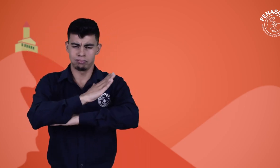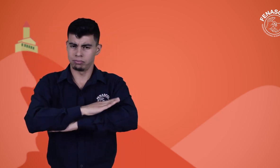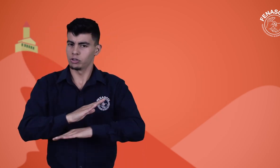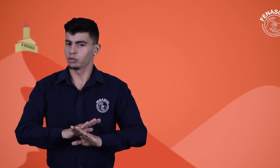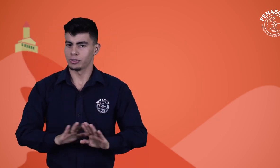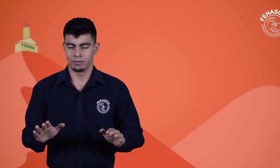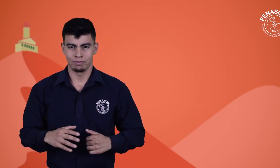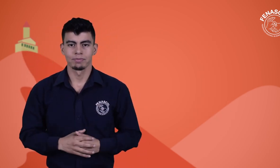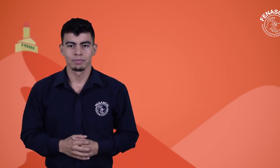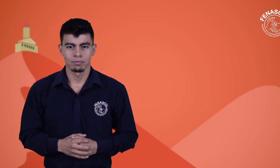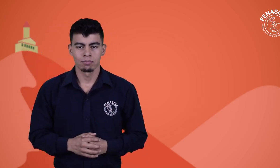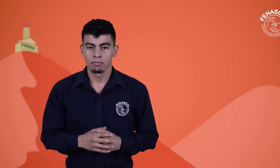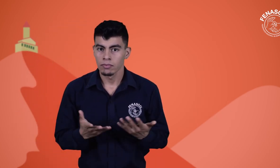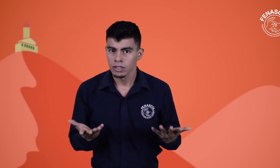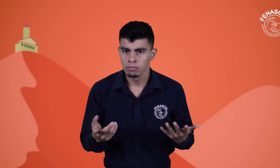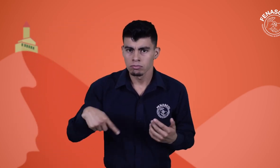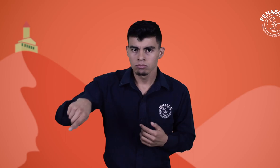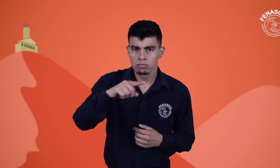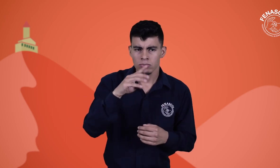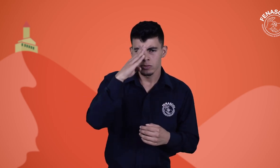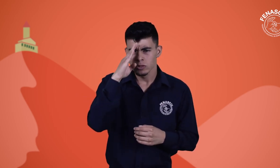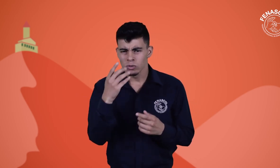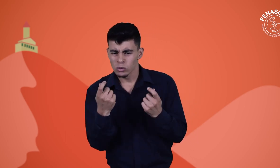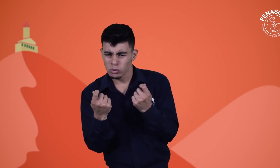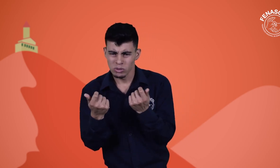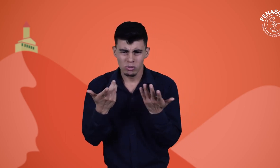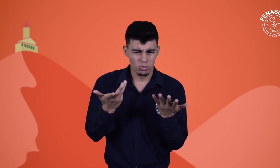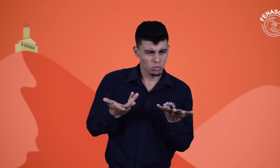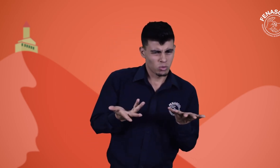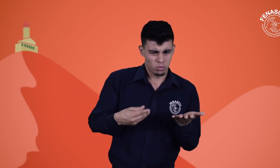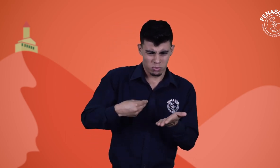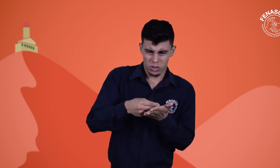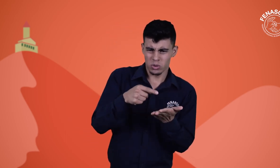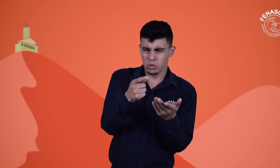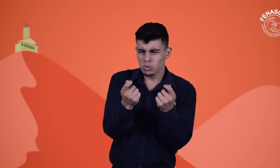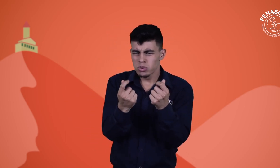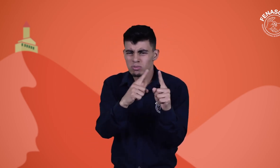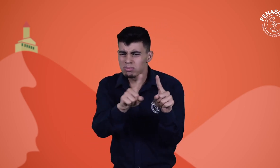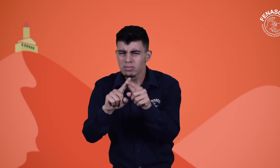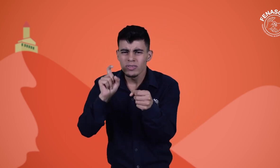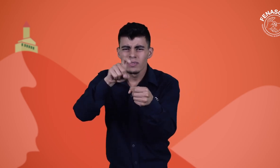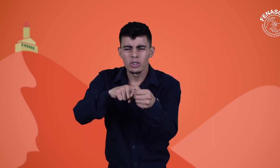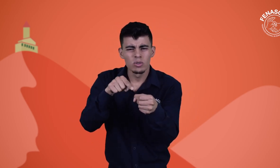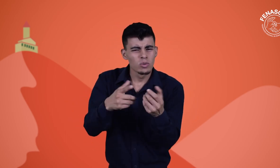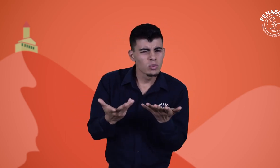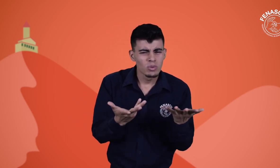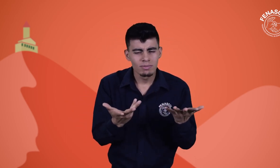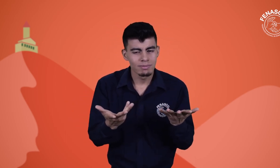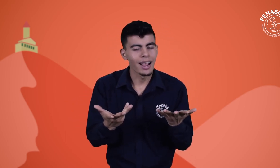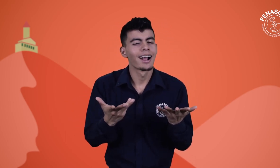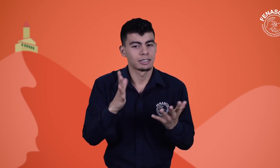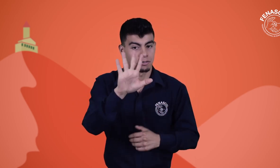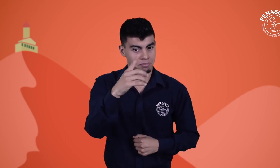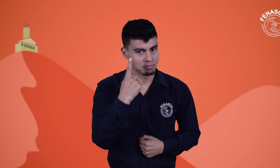si tienes dudas sobre los costos y los tipos de inscripción ten en cuenta que el valor de la inscripción bajo la modalidad